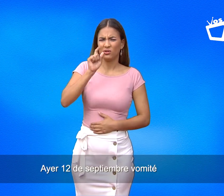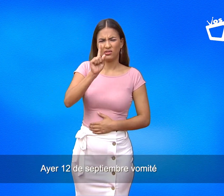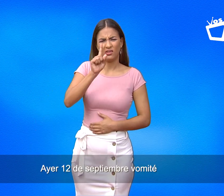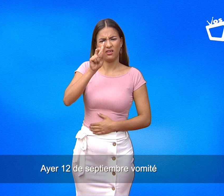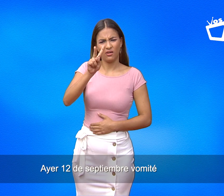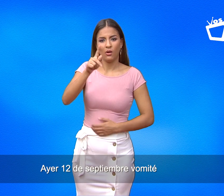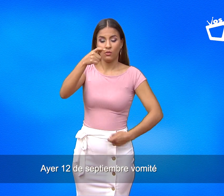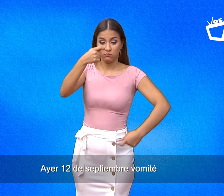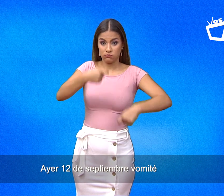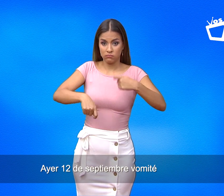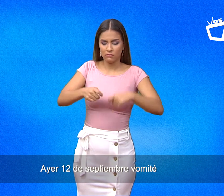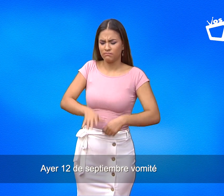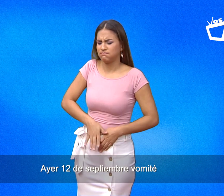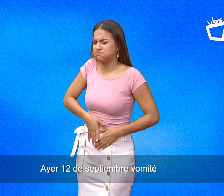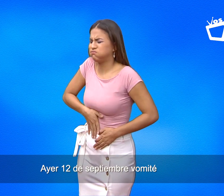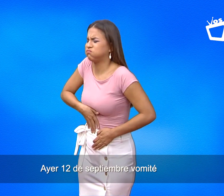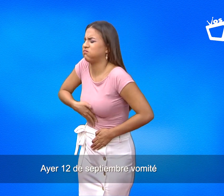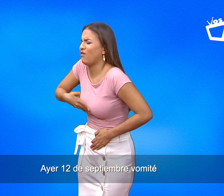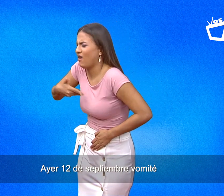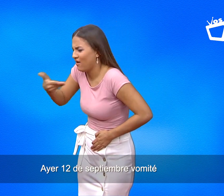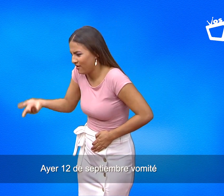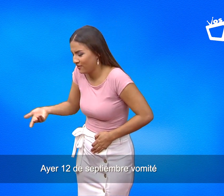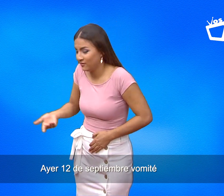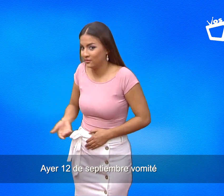ayer 12 de septiembre vomité